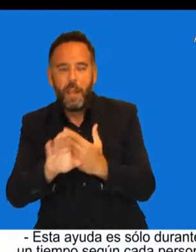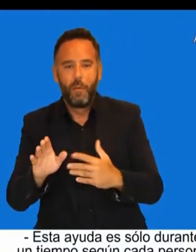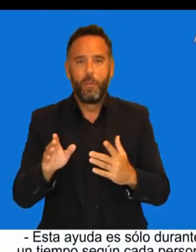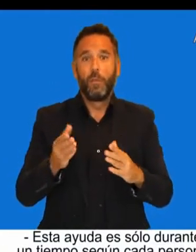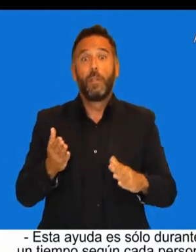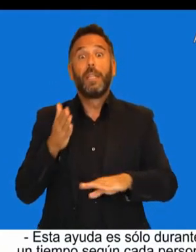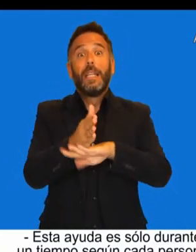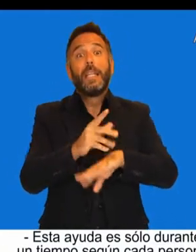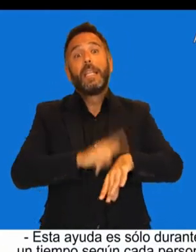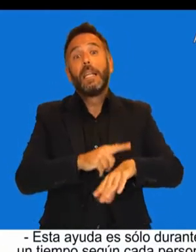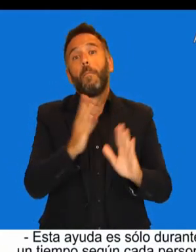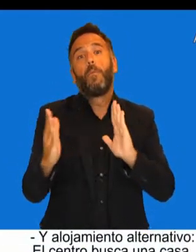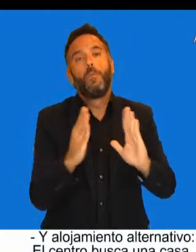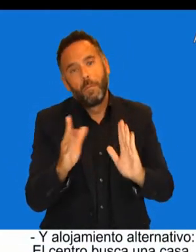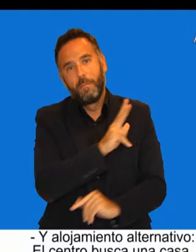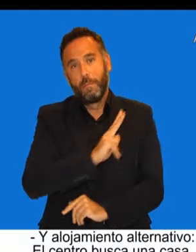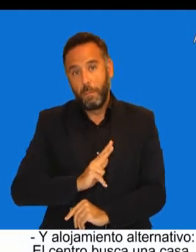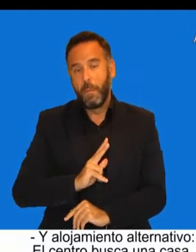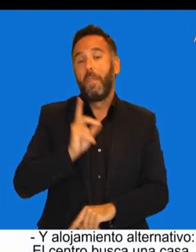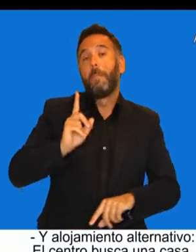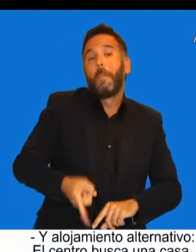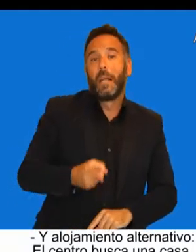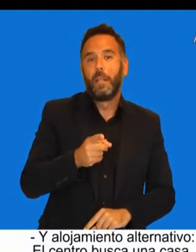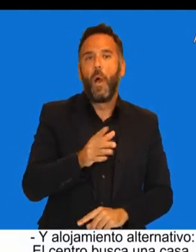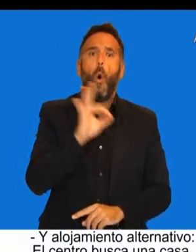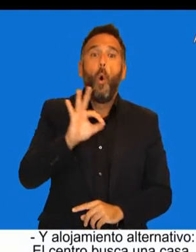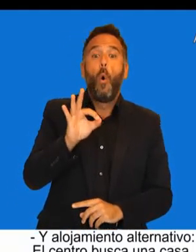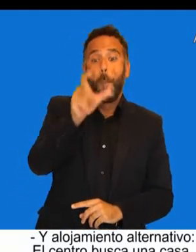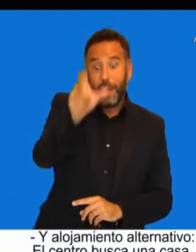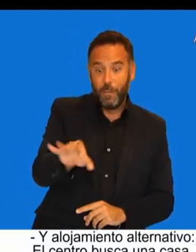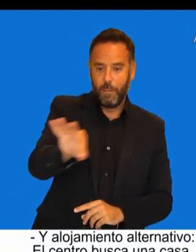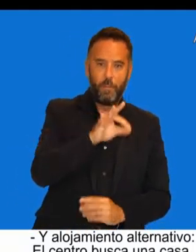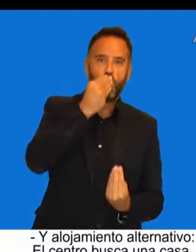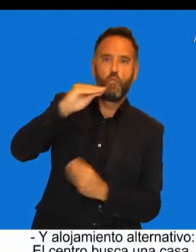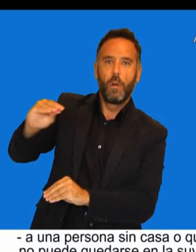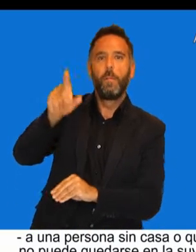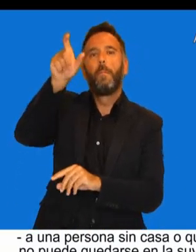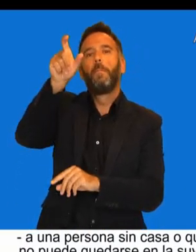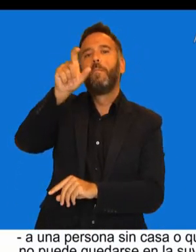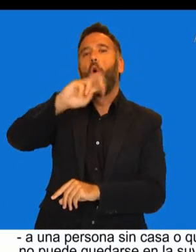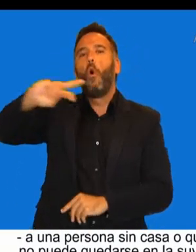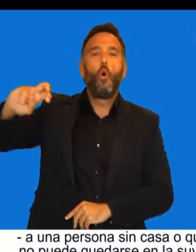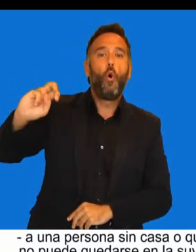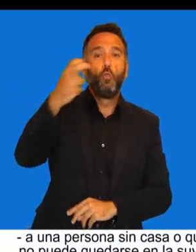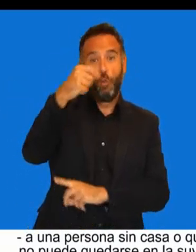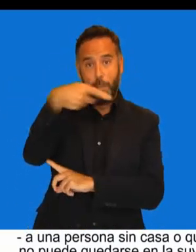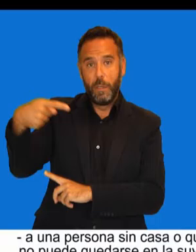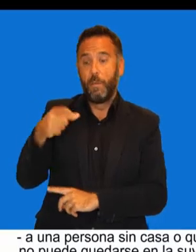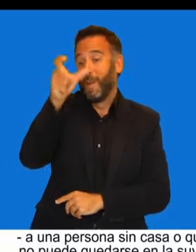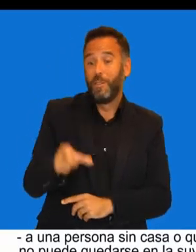tiempo, según cada persona. Y alojamiento alternativo. El Centro busca una casa o una persona sin casa o que no puede quedarse en la